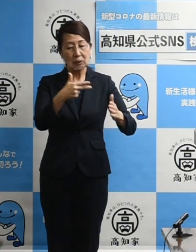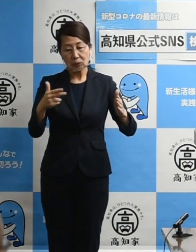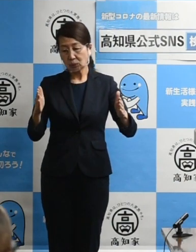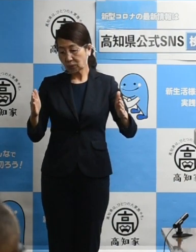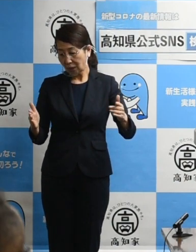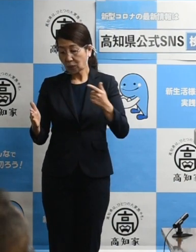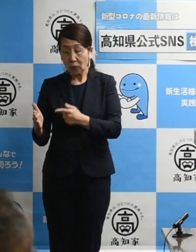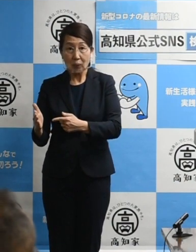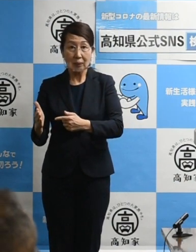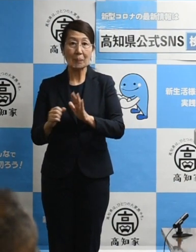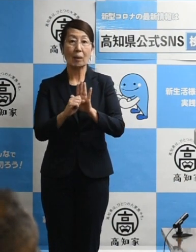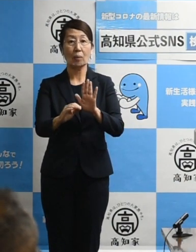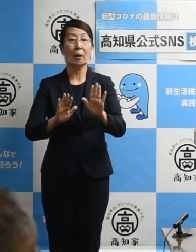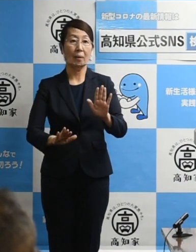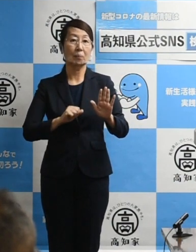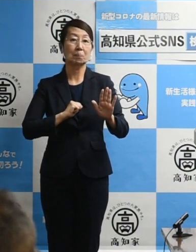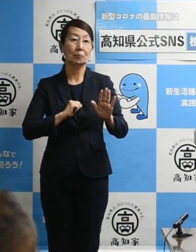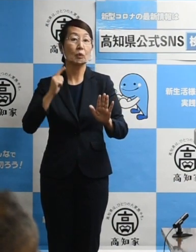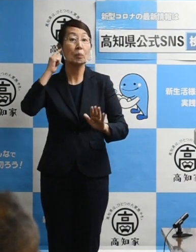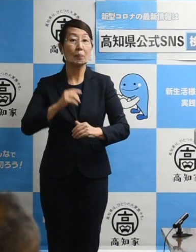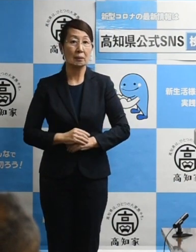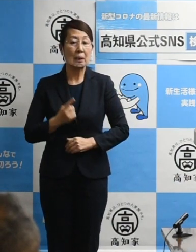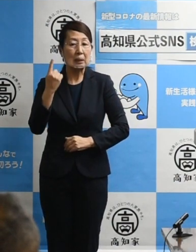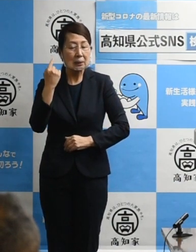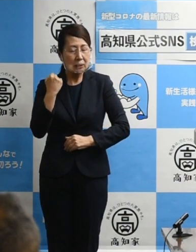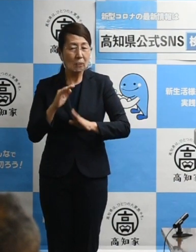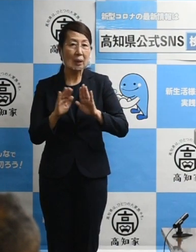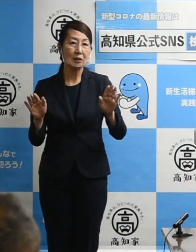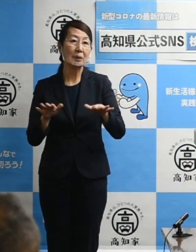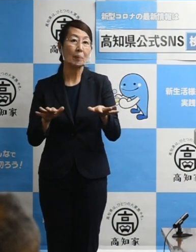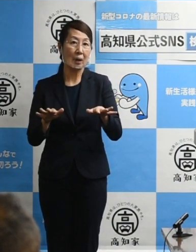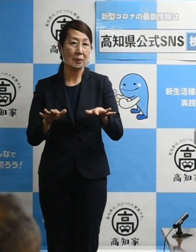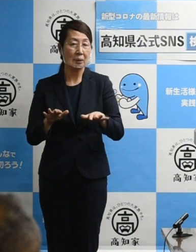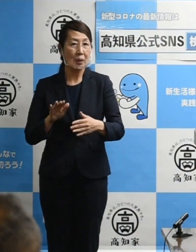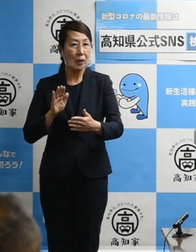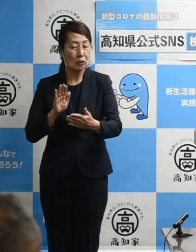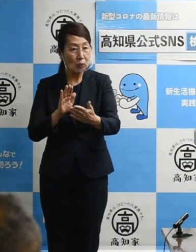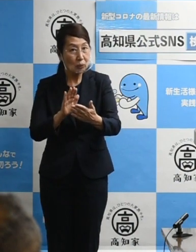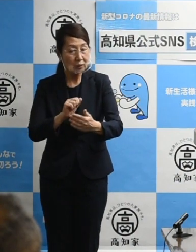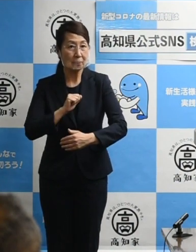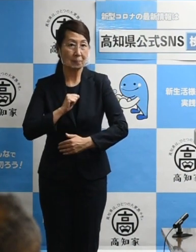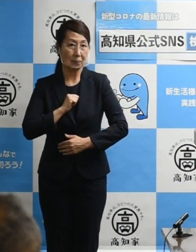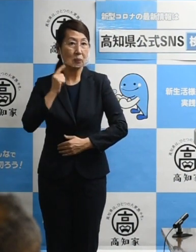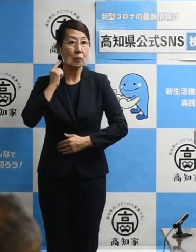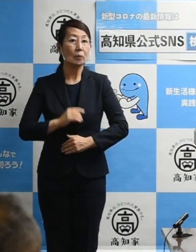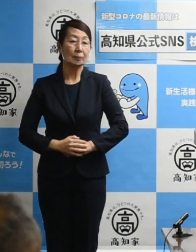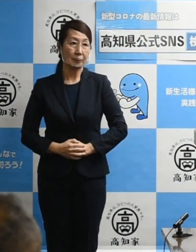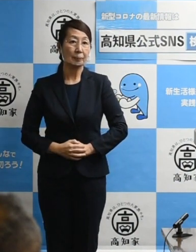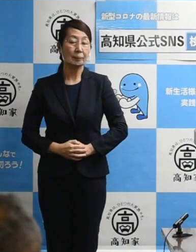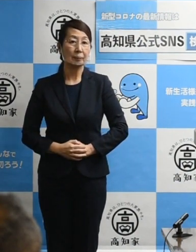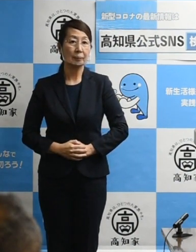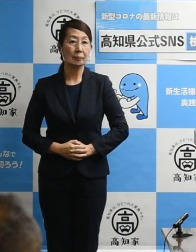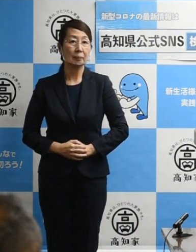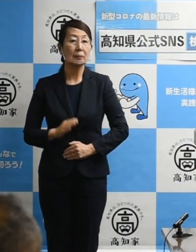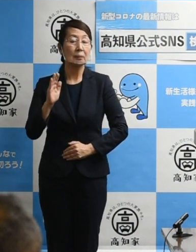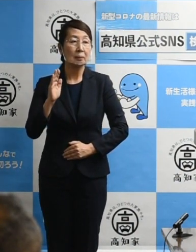と考えますので、その意味ではまだ昨日始まったばかり、まだその効果が出てくるところに至っていないということであります。ま